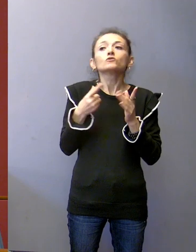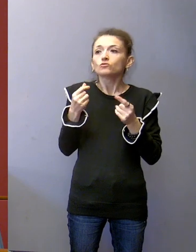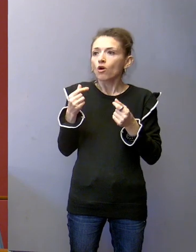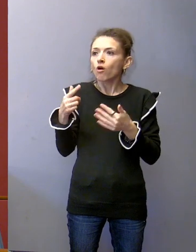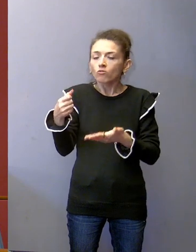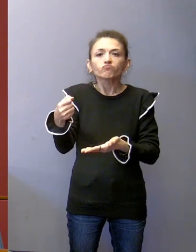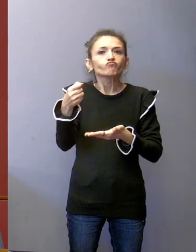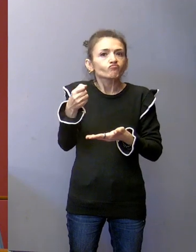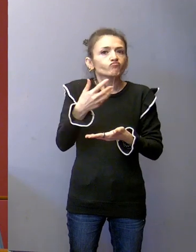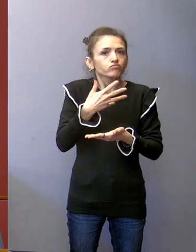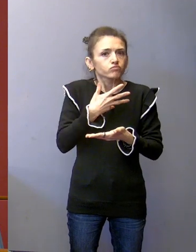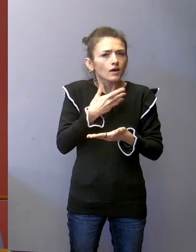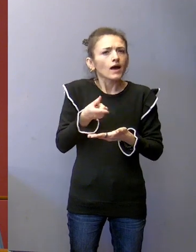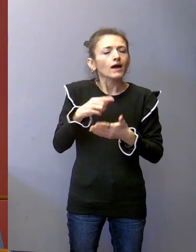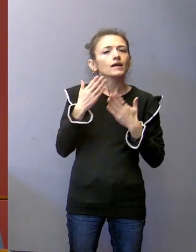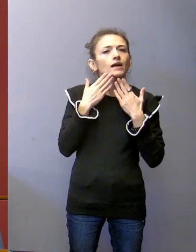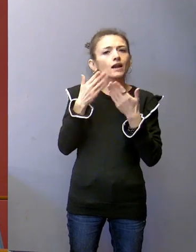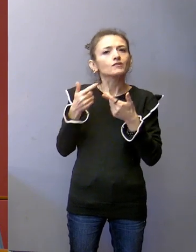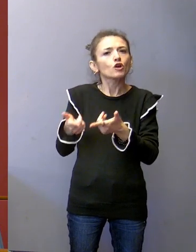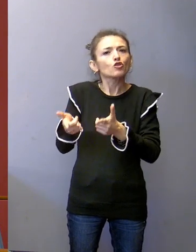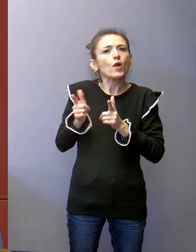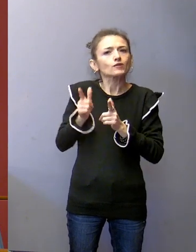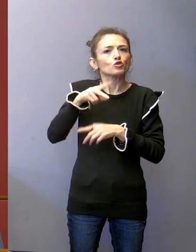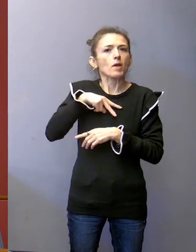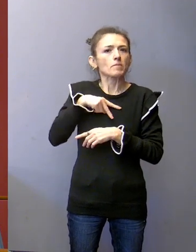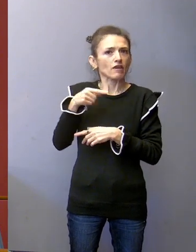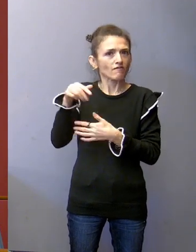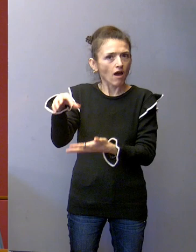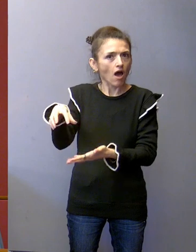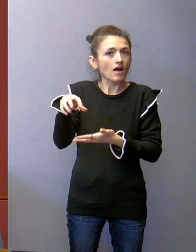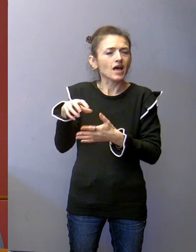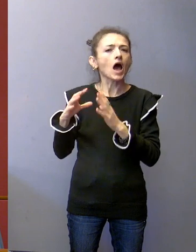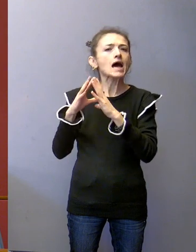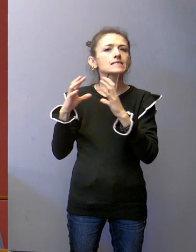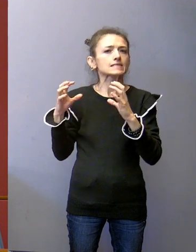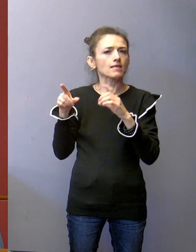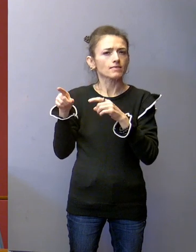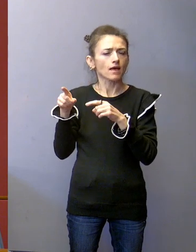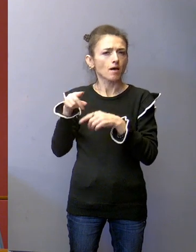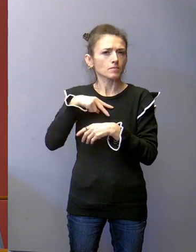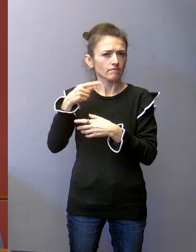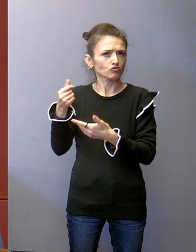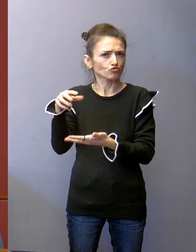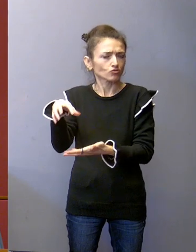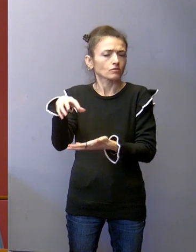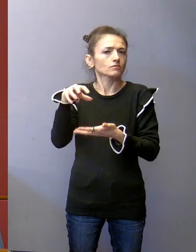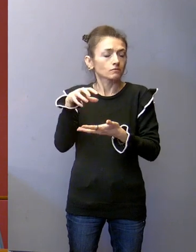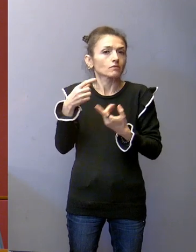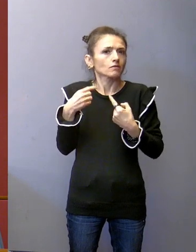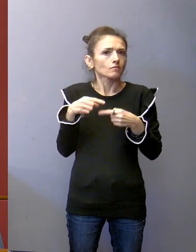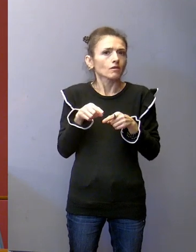economiche anche attraverso una donazione da parte di un privato di un'azienda privata e questo permetterà